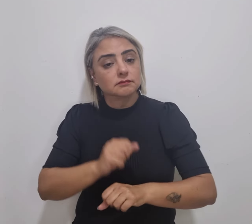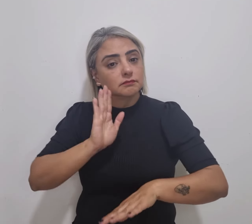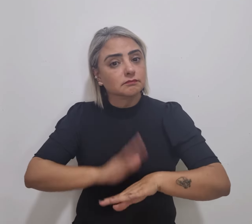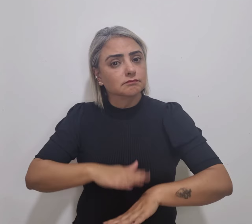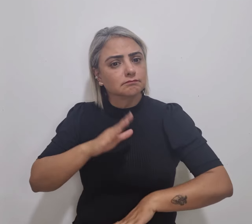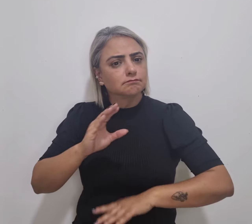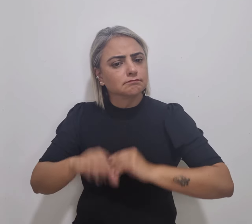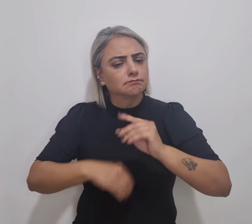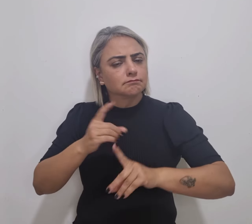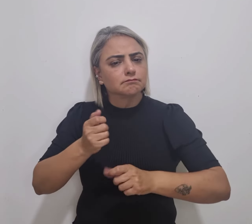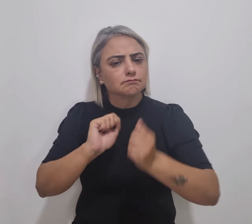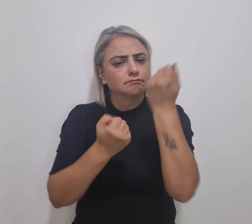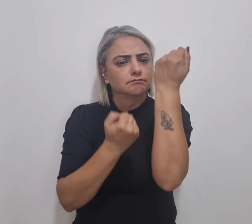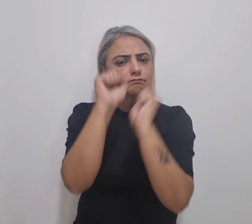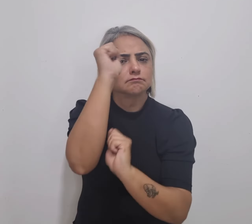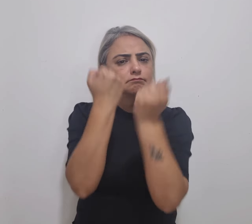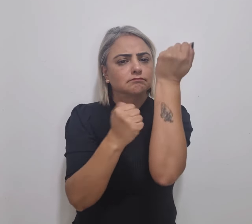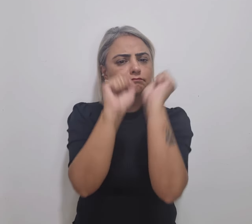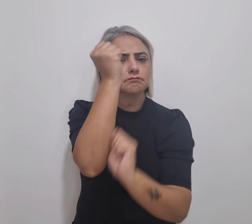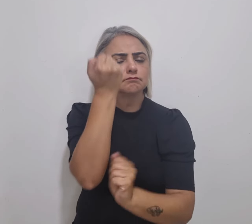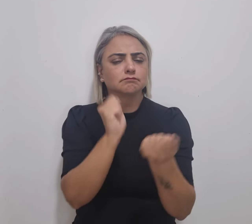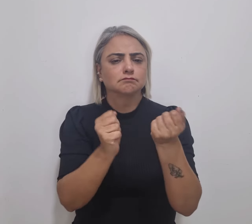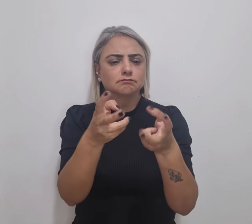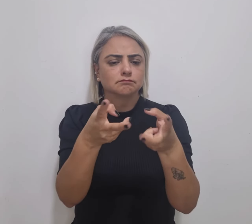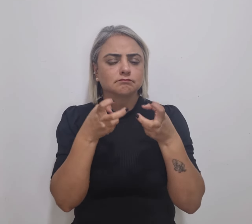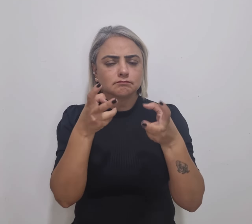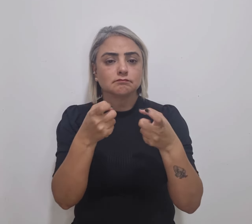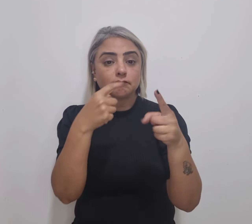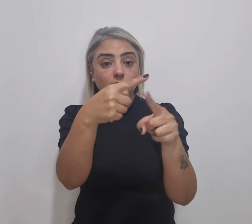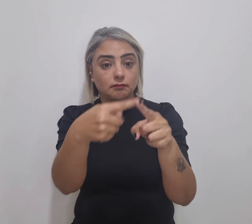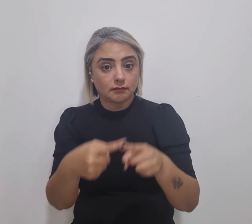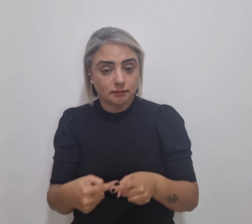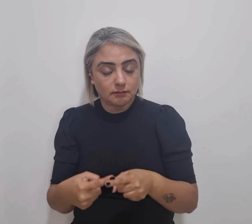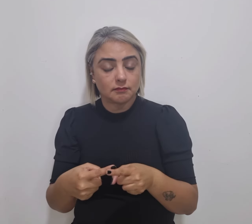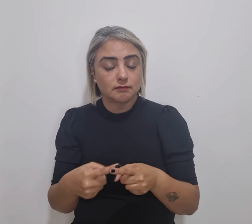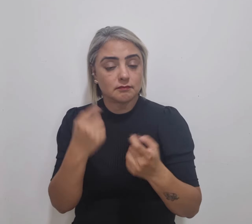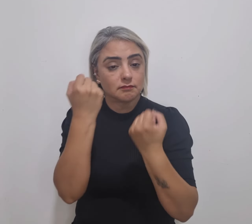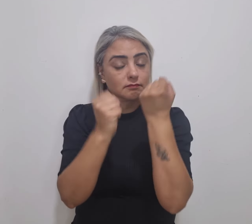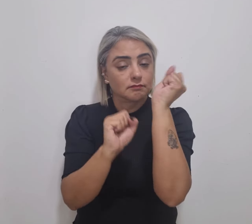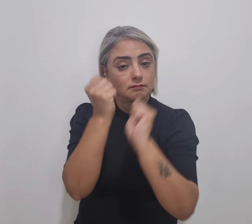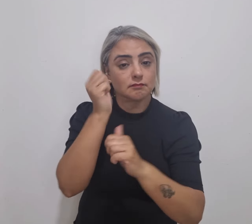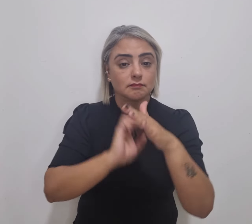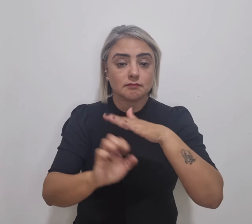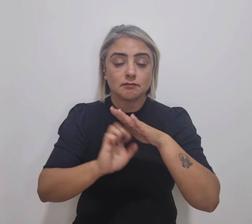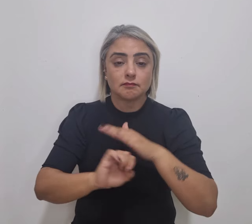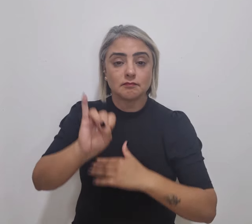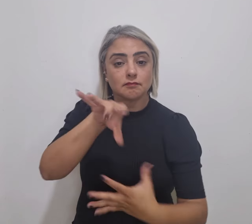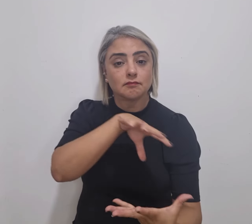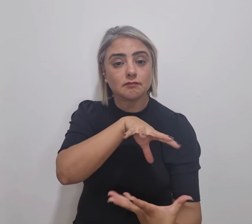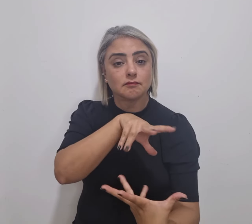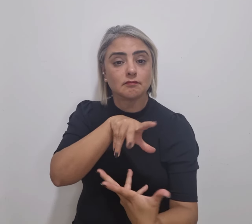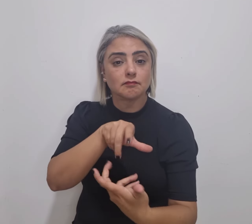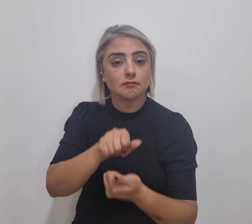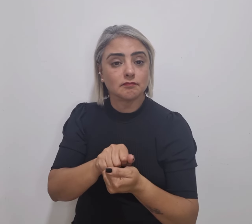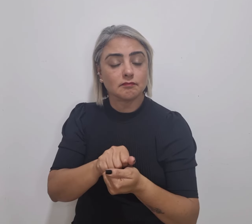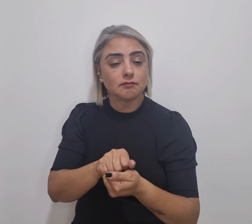da indústria extrativa, competindo com as empresas multinacionais em todos os